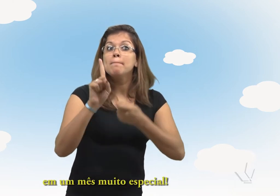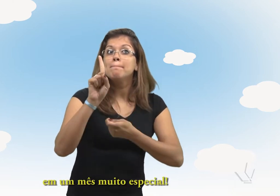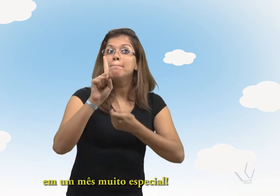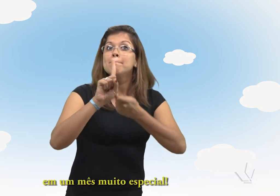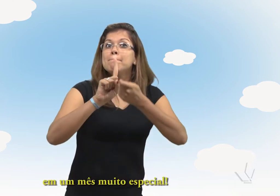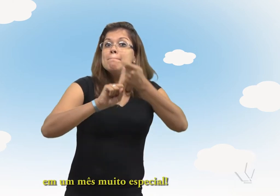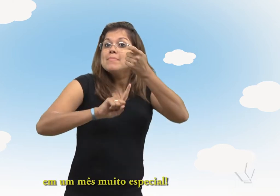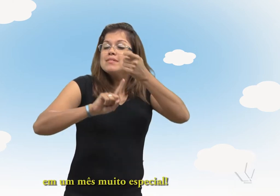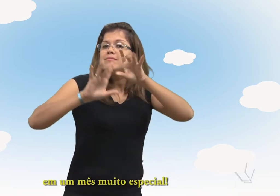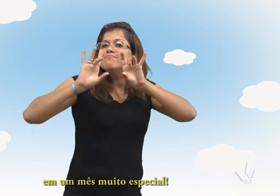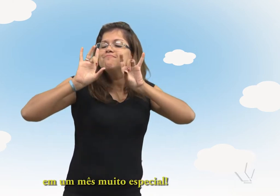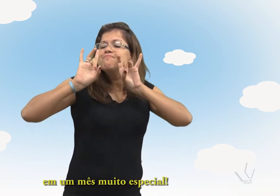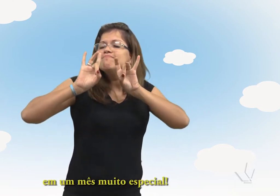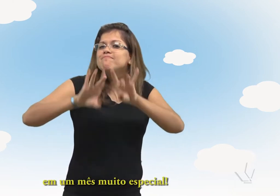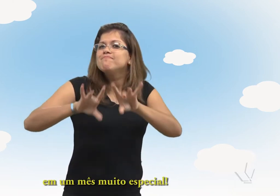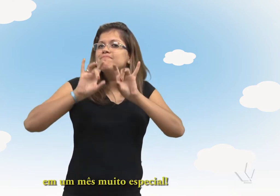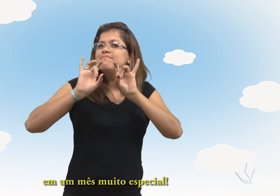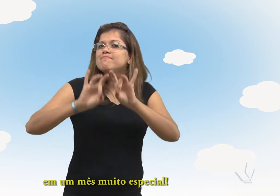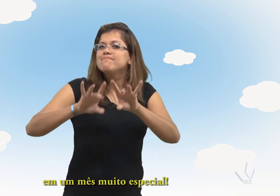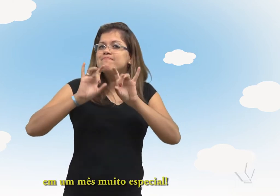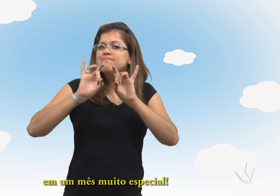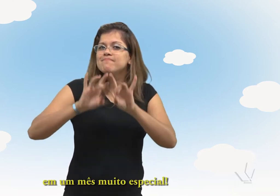mês muito especial.